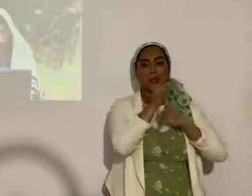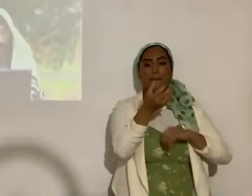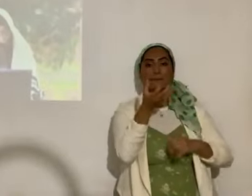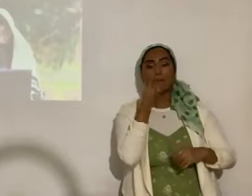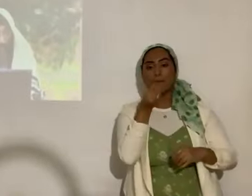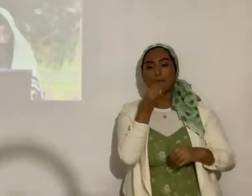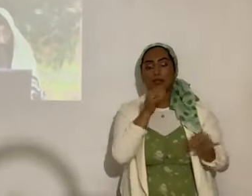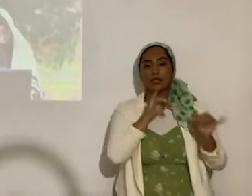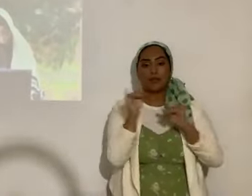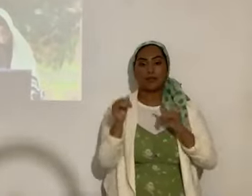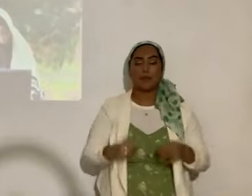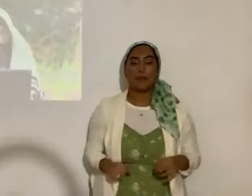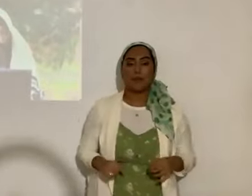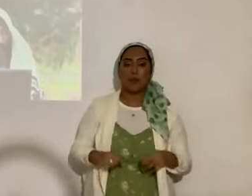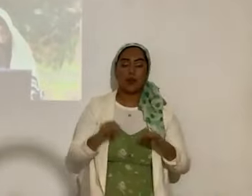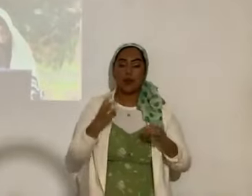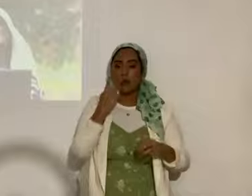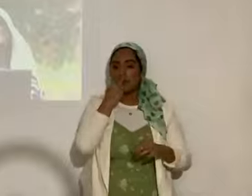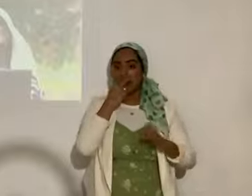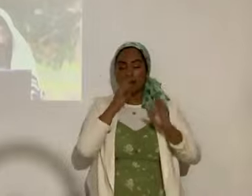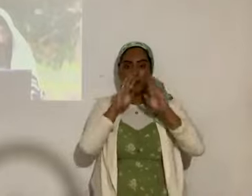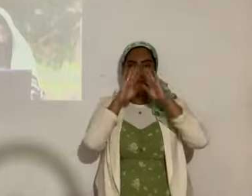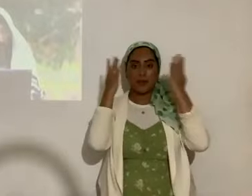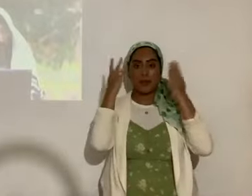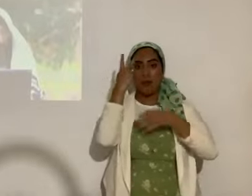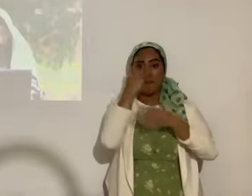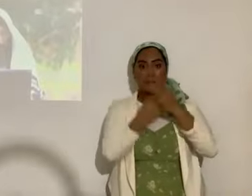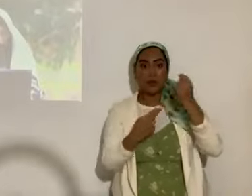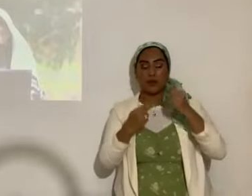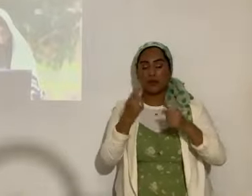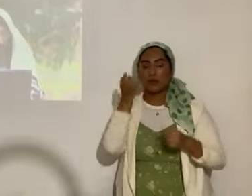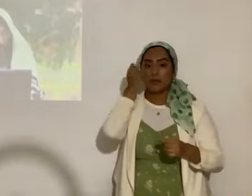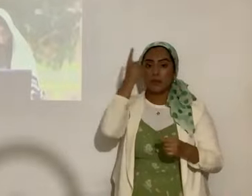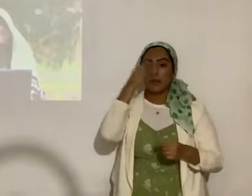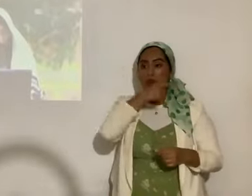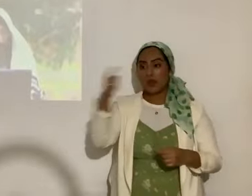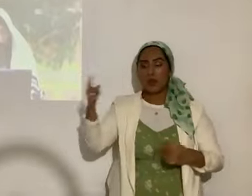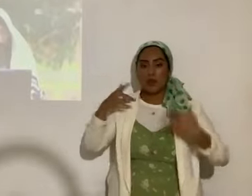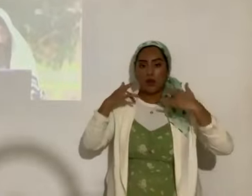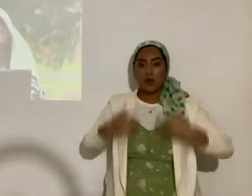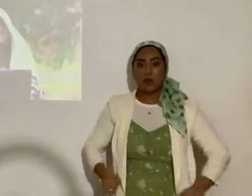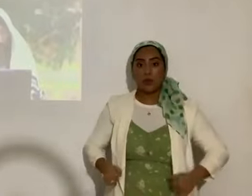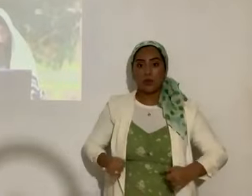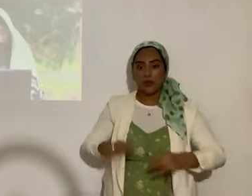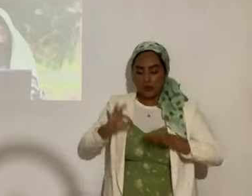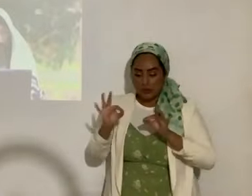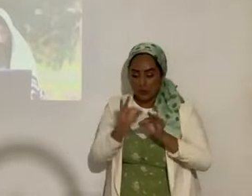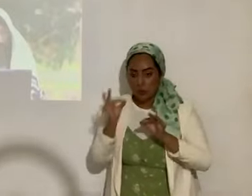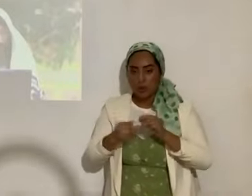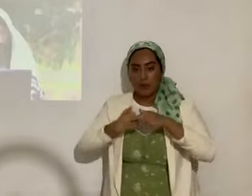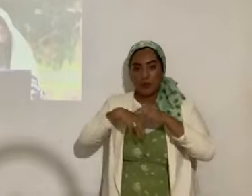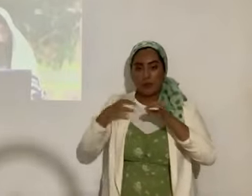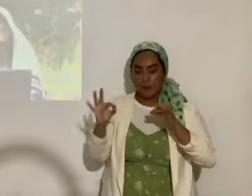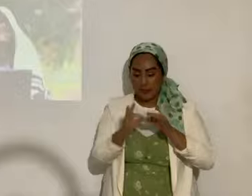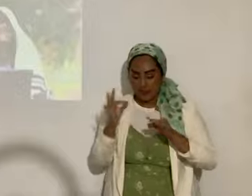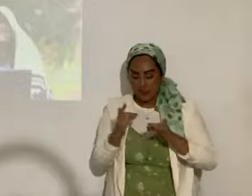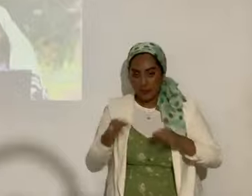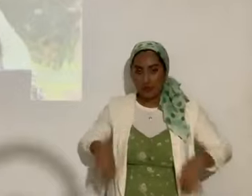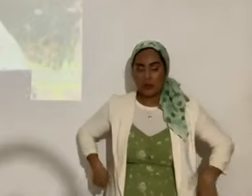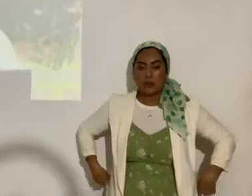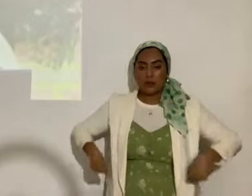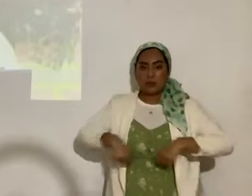como ella entonces fueron abiertos los ojos de ambos y conocieron que estaban desnudos entonces cocieron hojas de Higuera y se hicieron